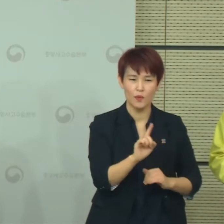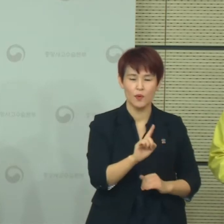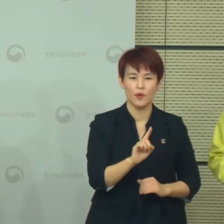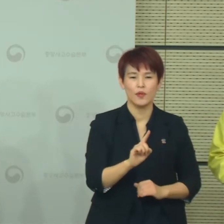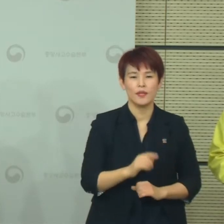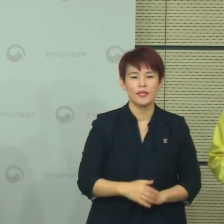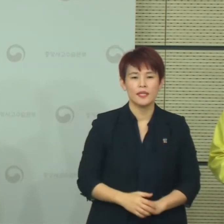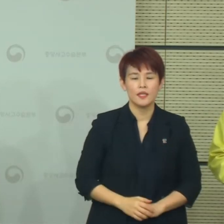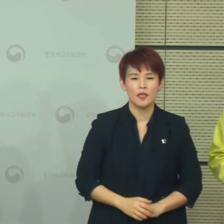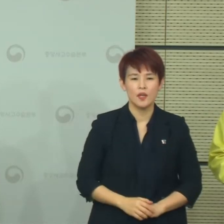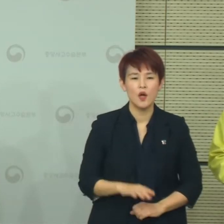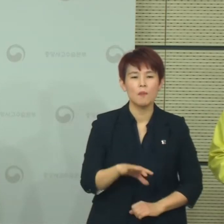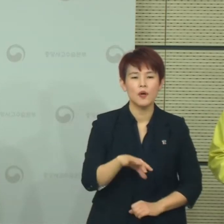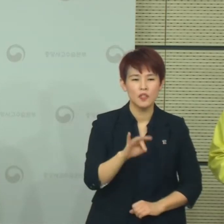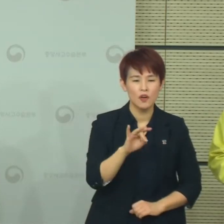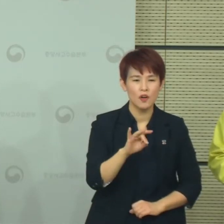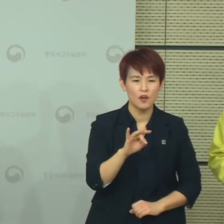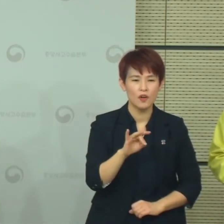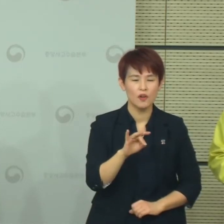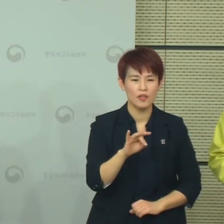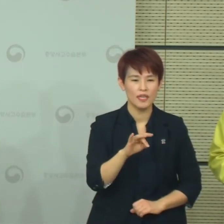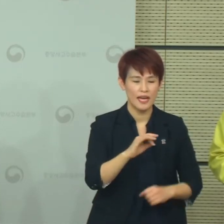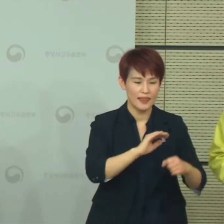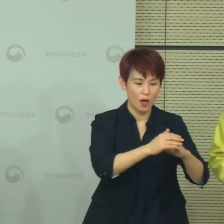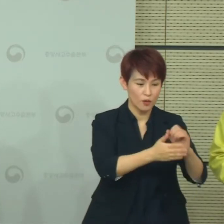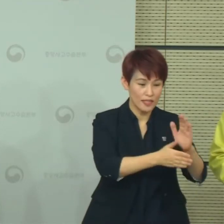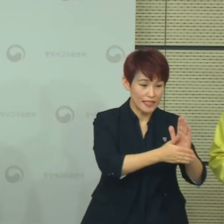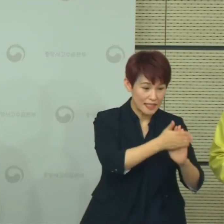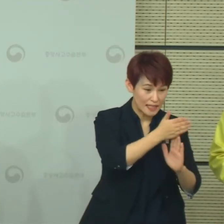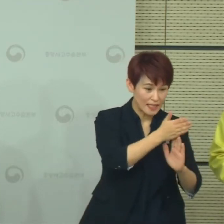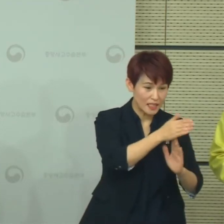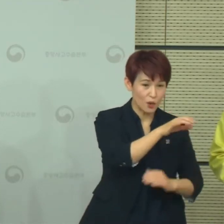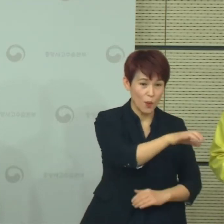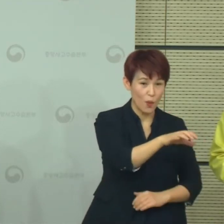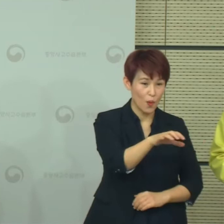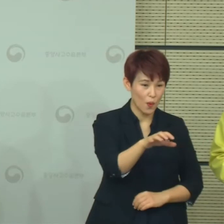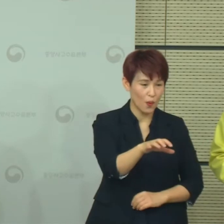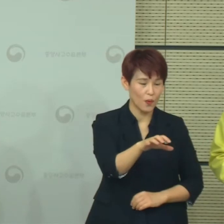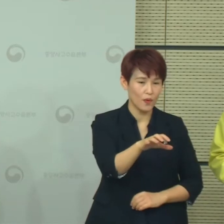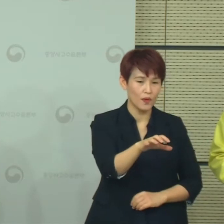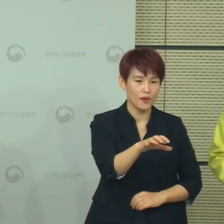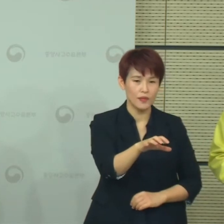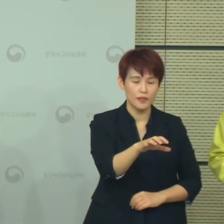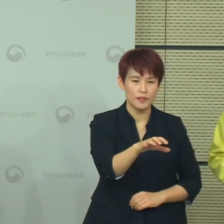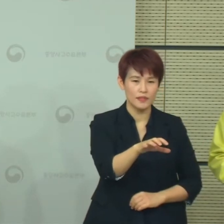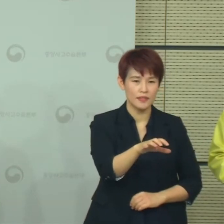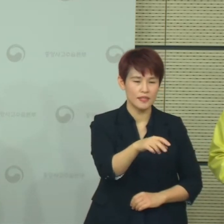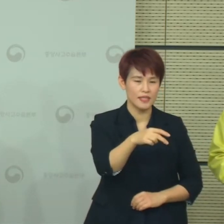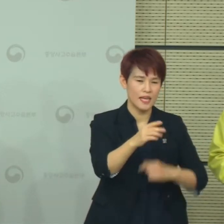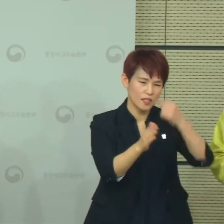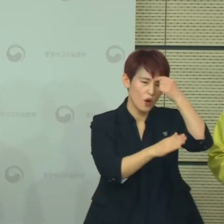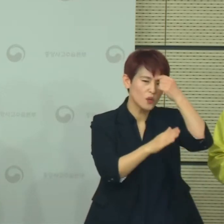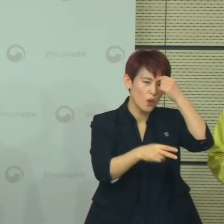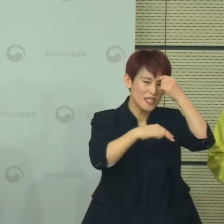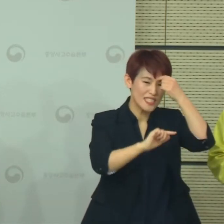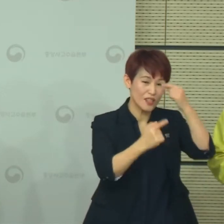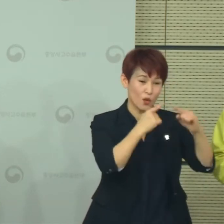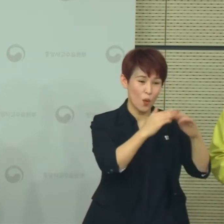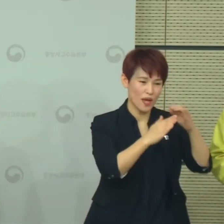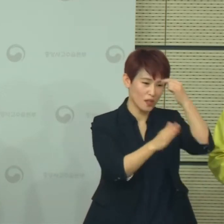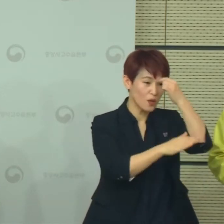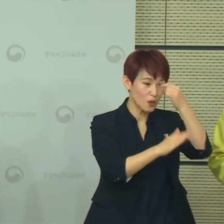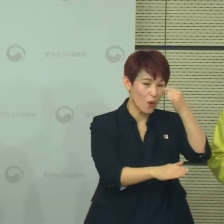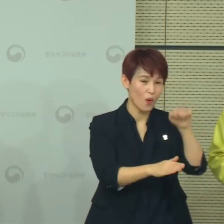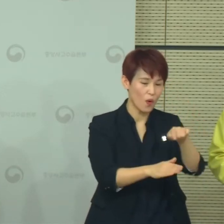그 저희가 확보한 그 대구시의 그 신도 그리고 신자에 대해서,